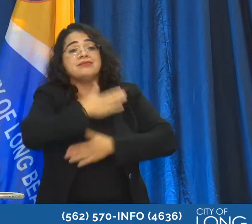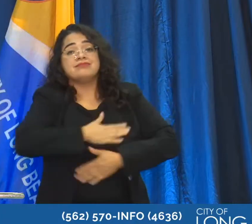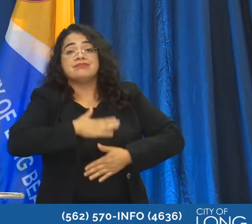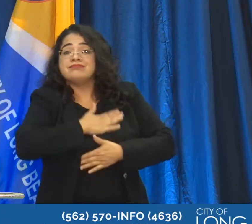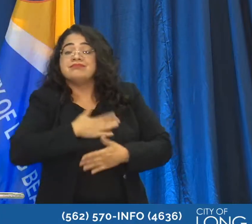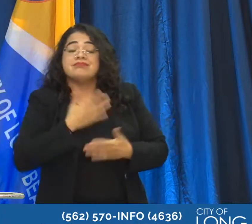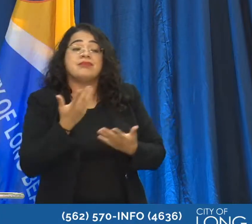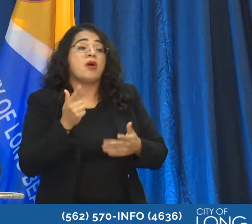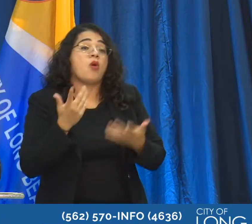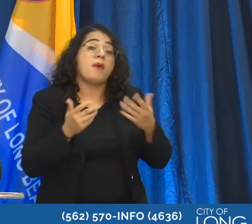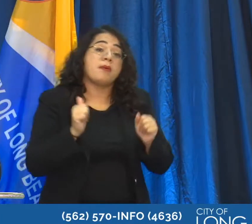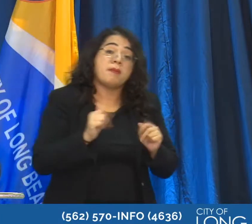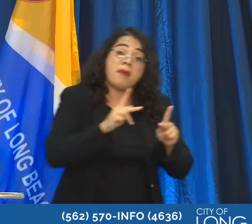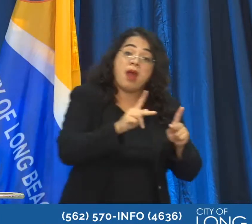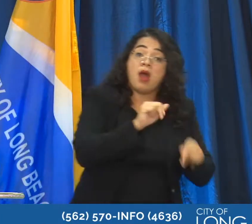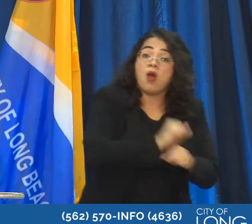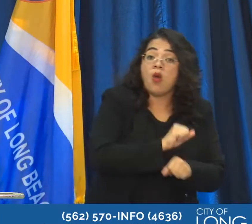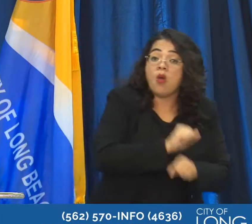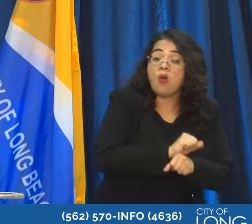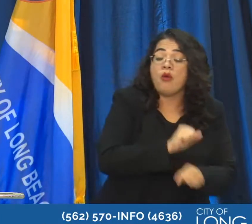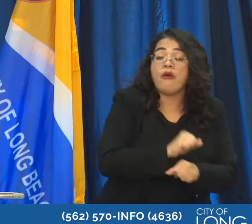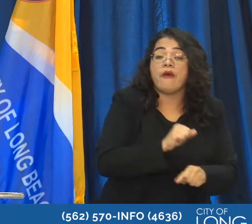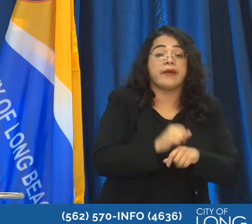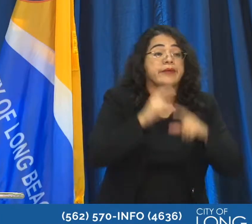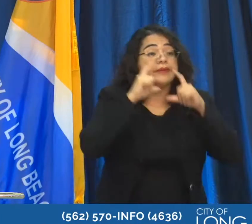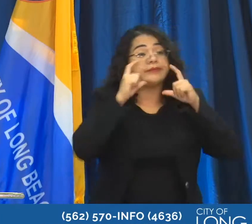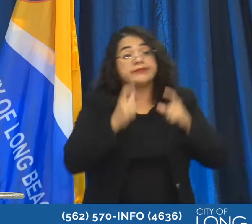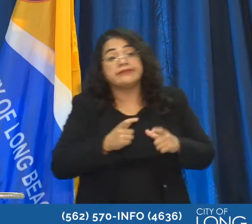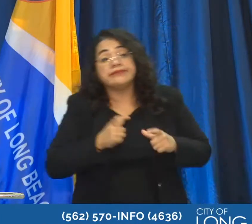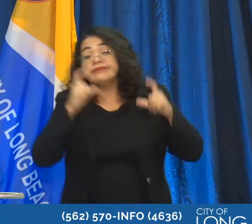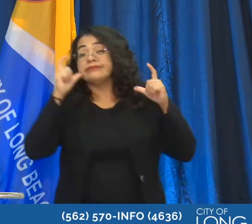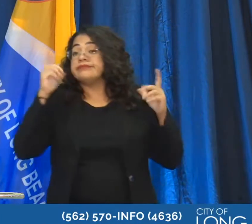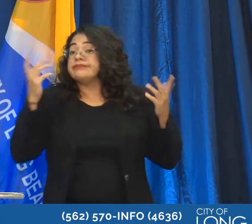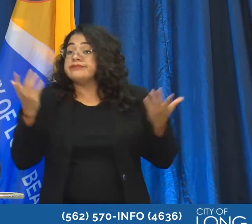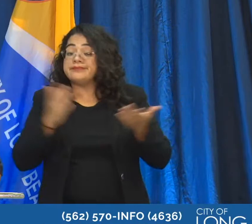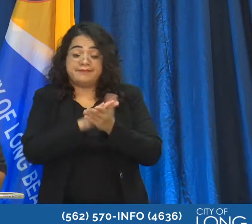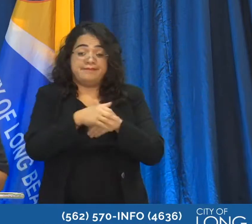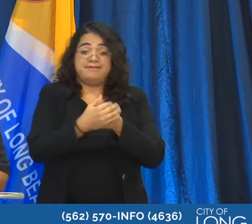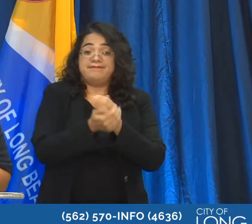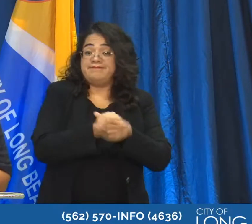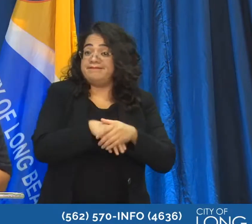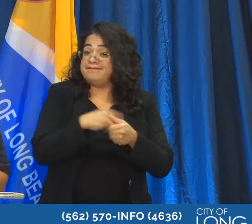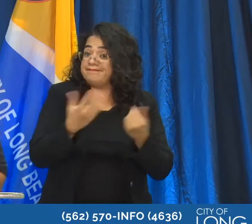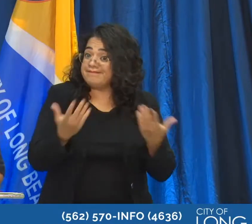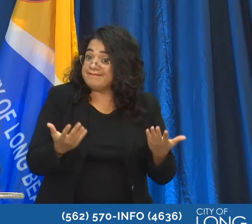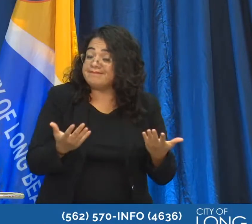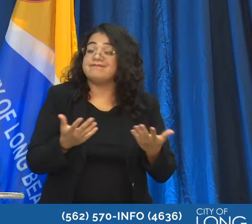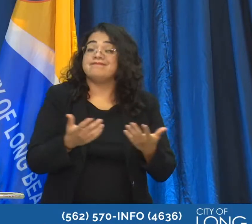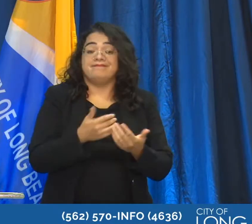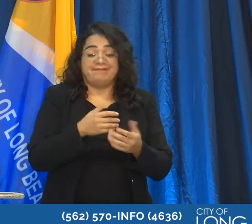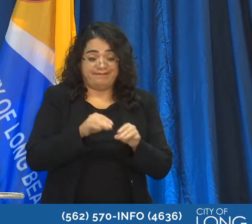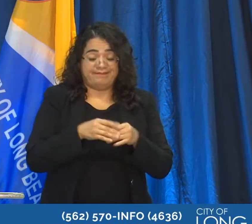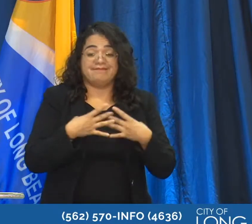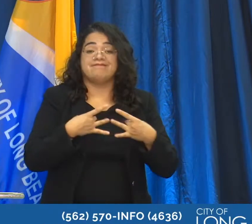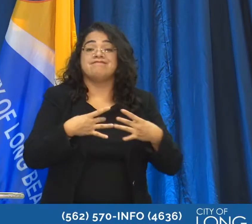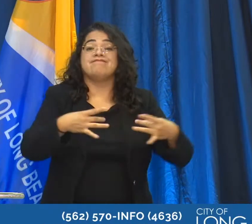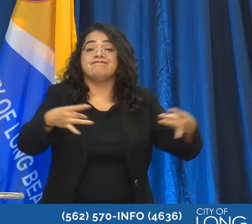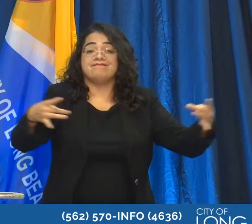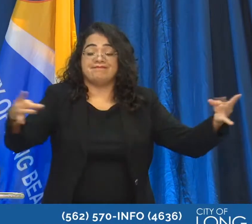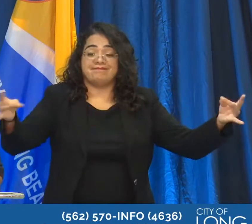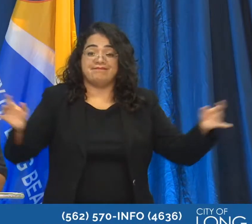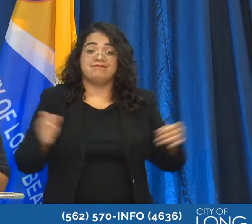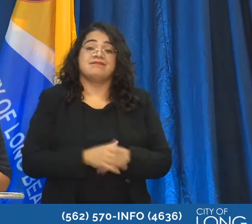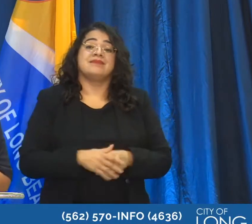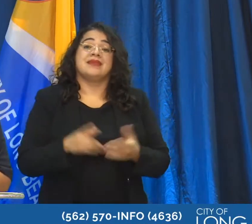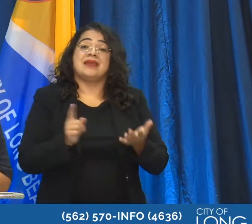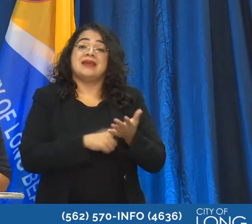trabajar, y también han visto muchos reportajes y llamadas que la gente que no son del